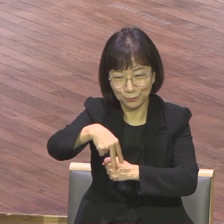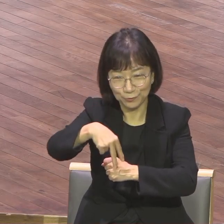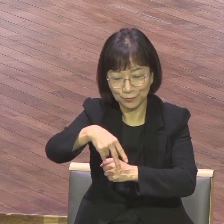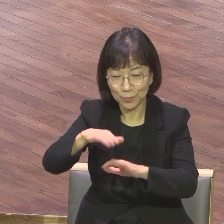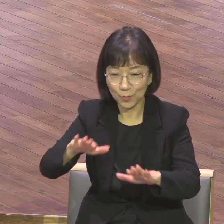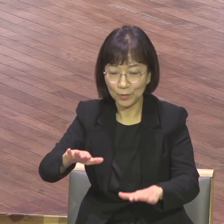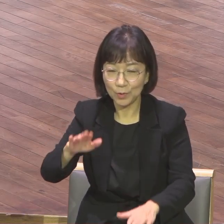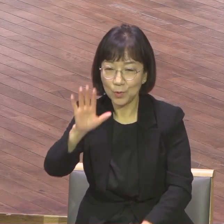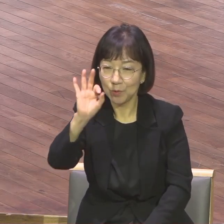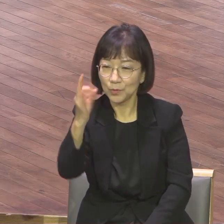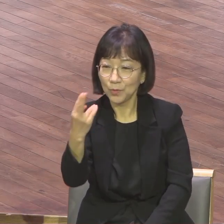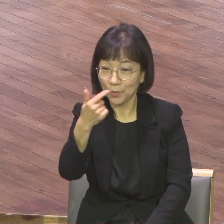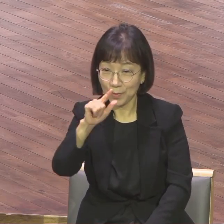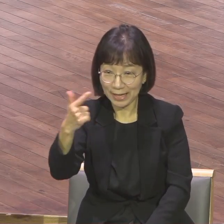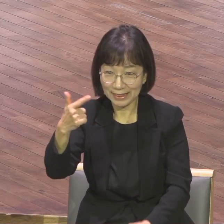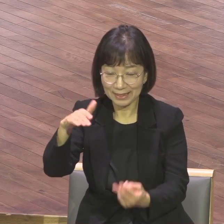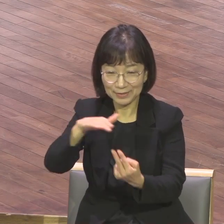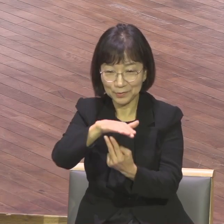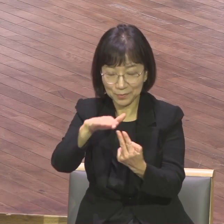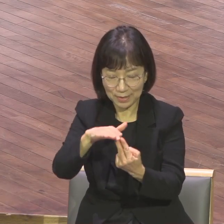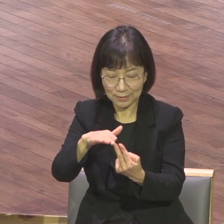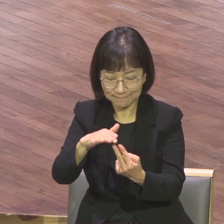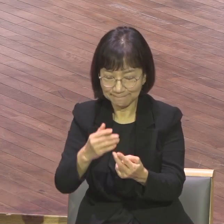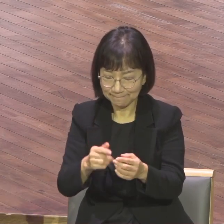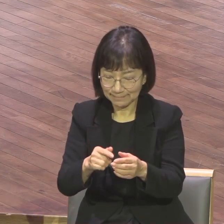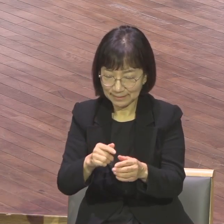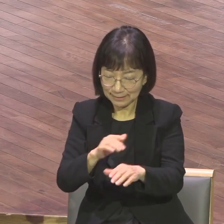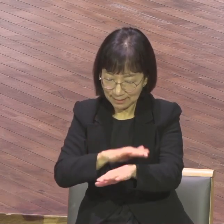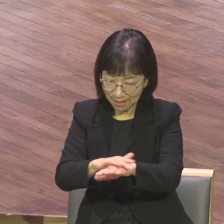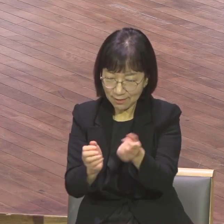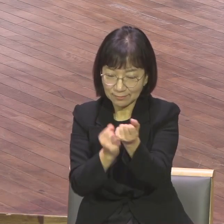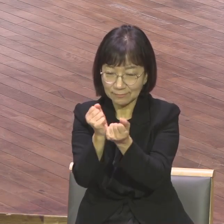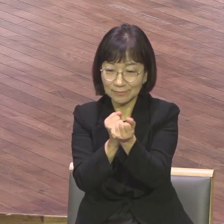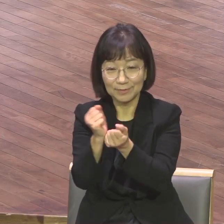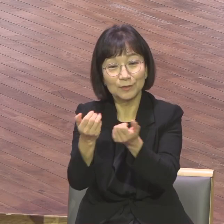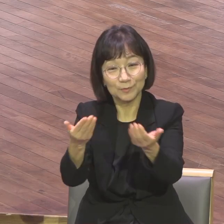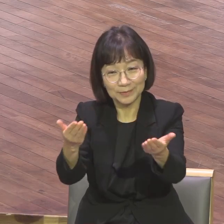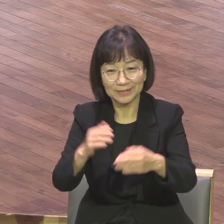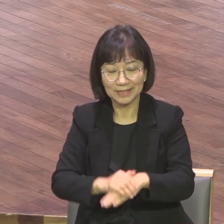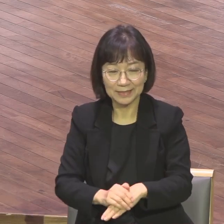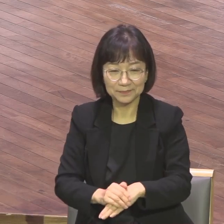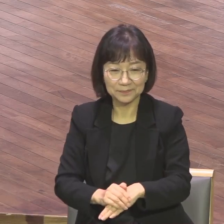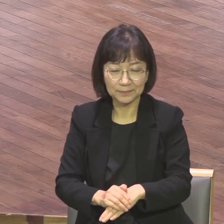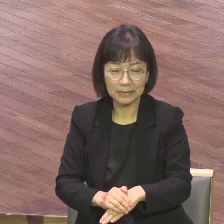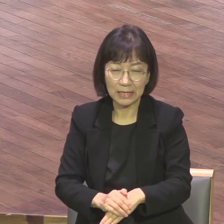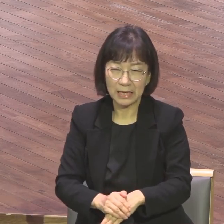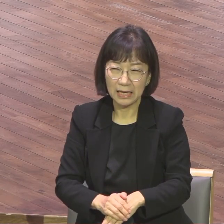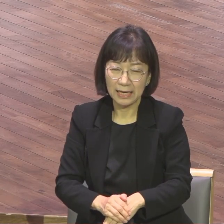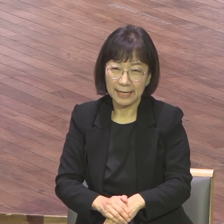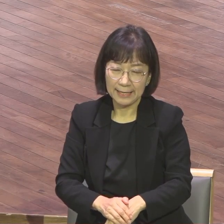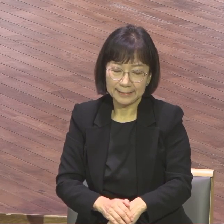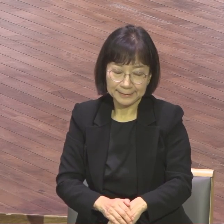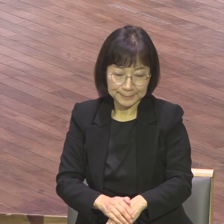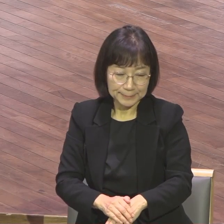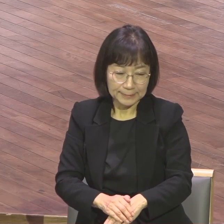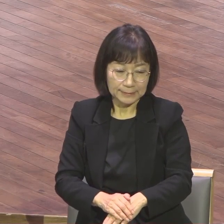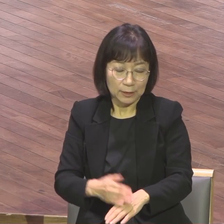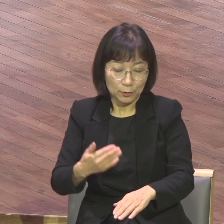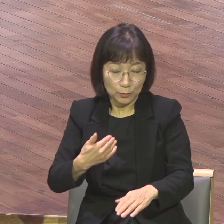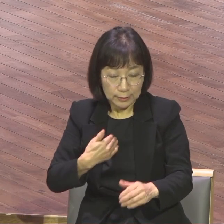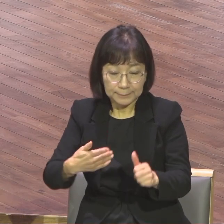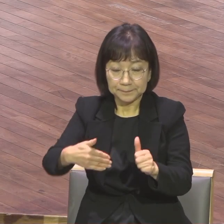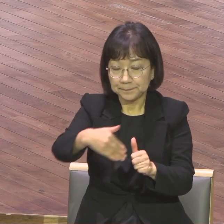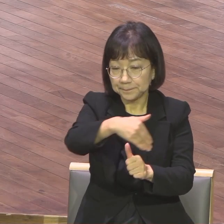근원적으로 본질적으로 밝히고 있어요. 자, 우리가 무조건 감사하는 것도 중요합니다. 모든 상황